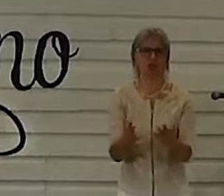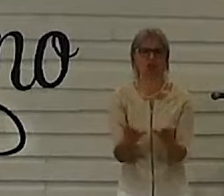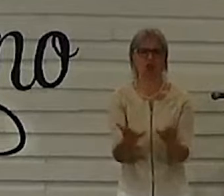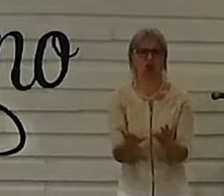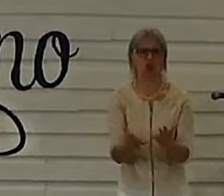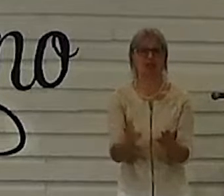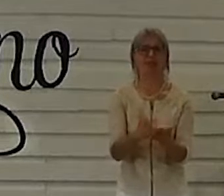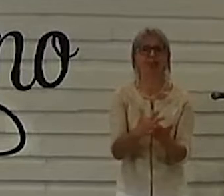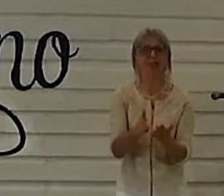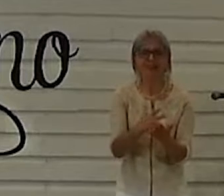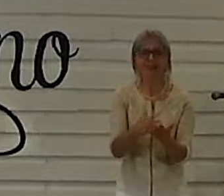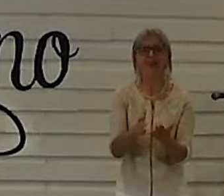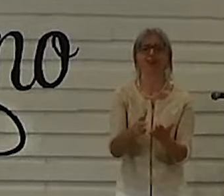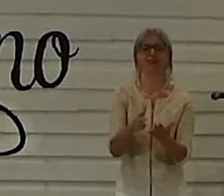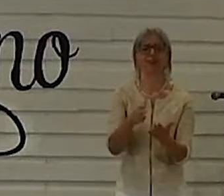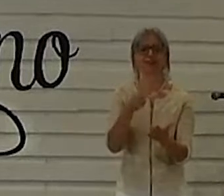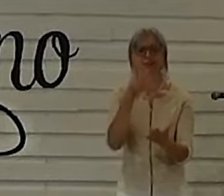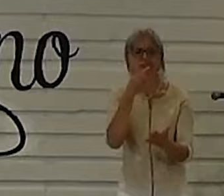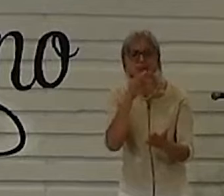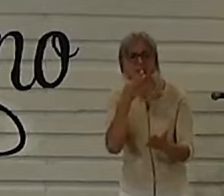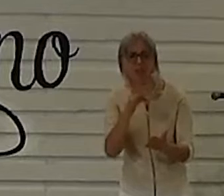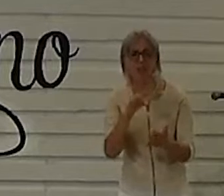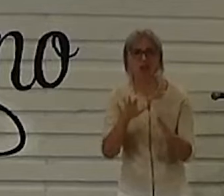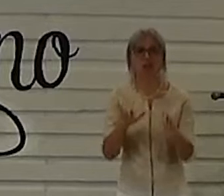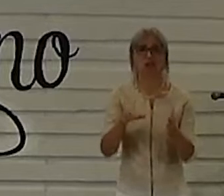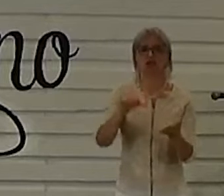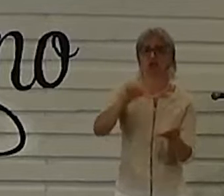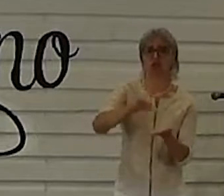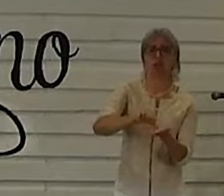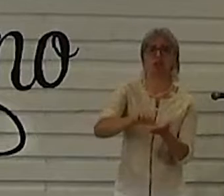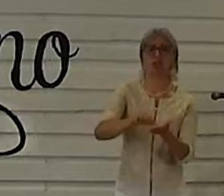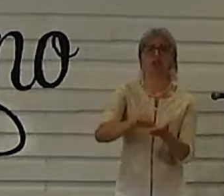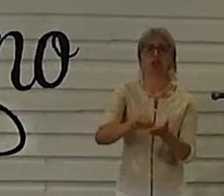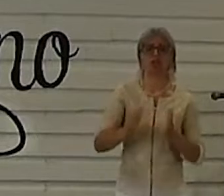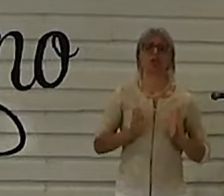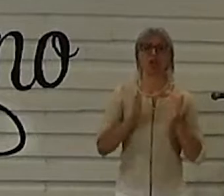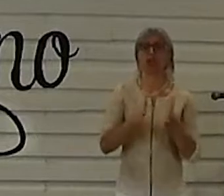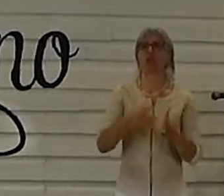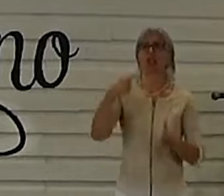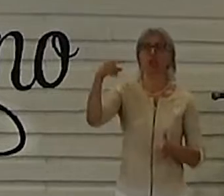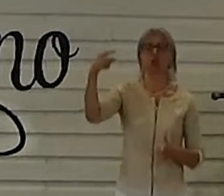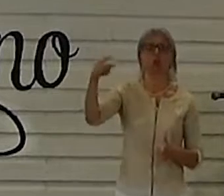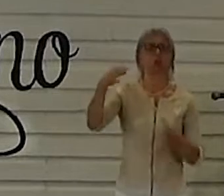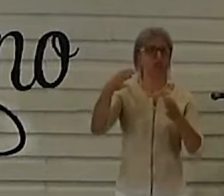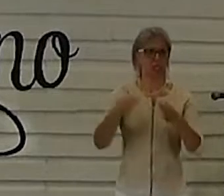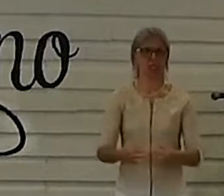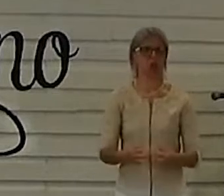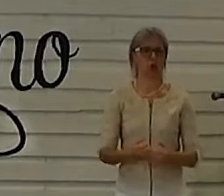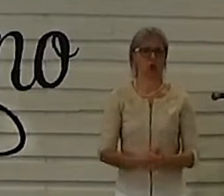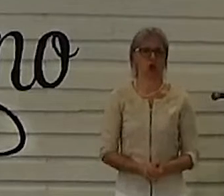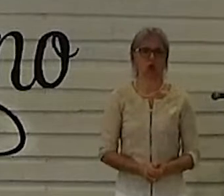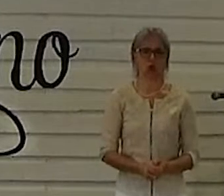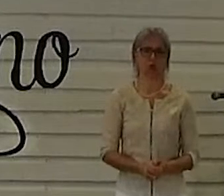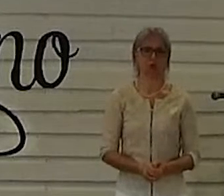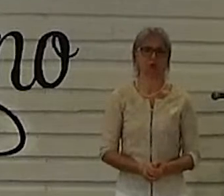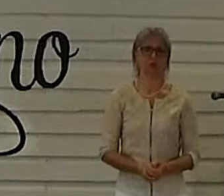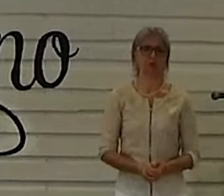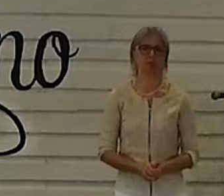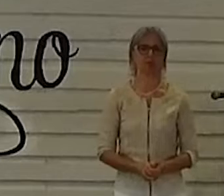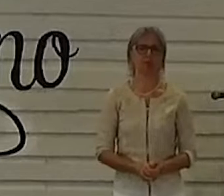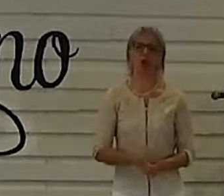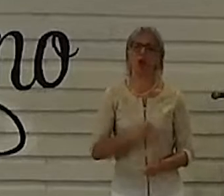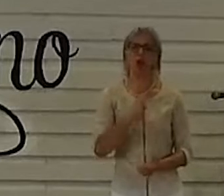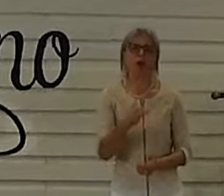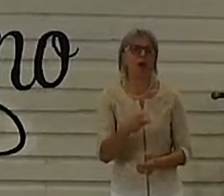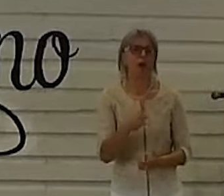di essere al centro della volontà di Dio. Amen. Ci sentivamo di essere al centro della volontà di Dio. Quante volte